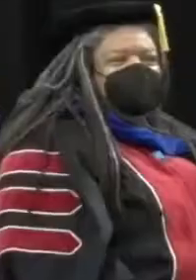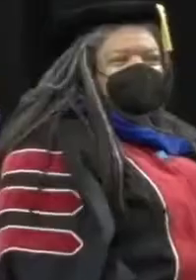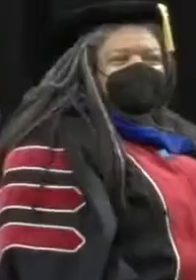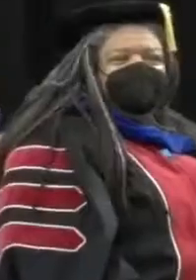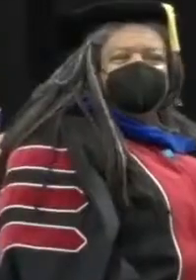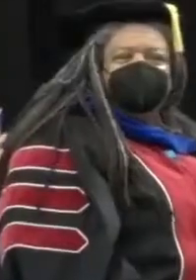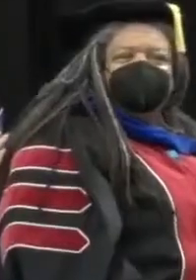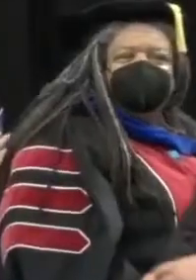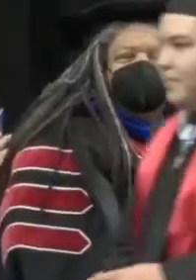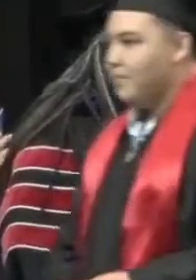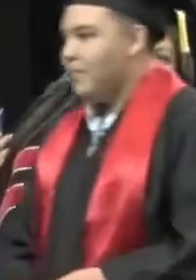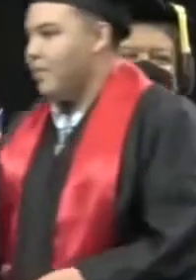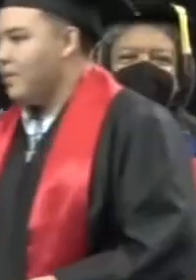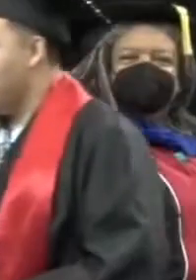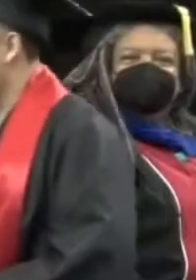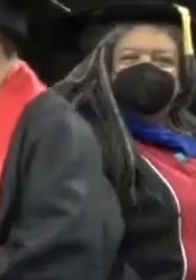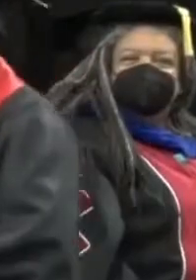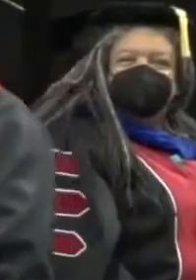Paulina.